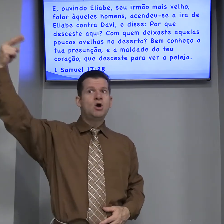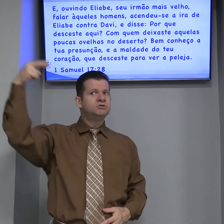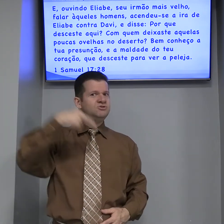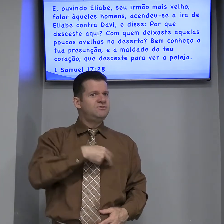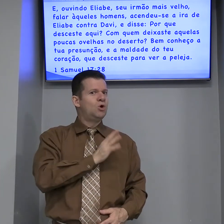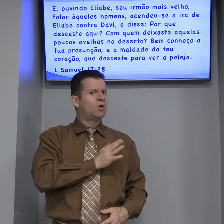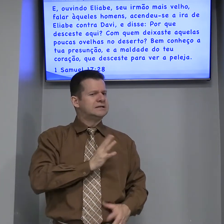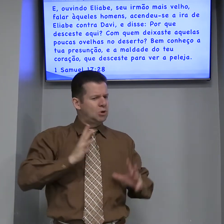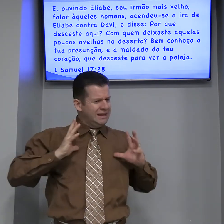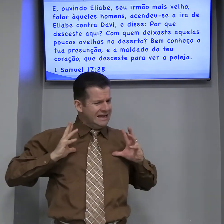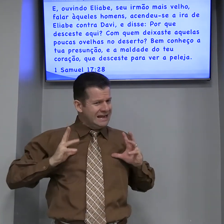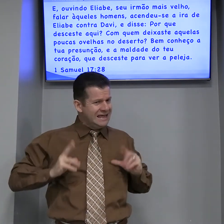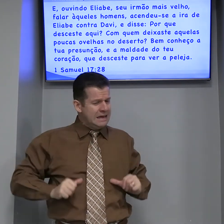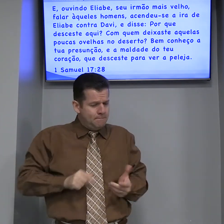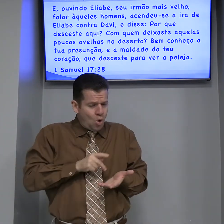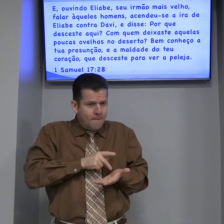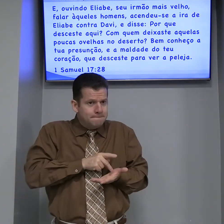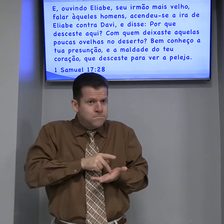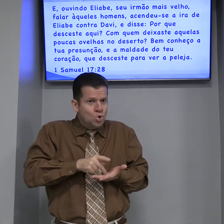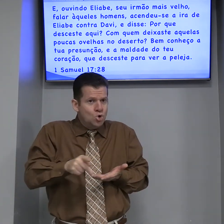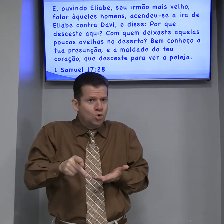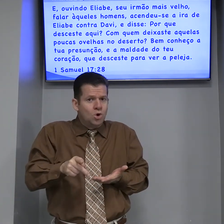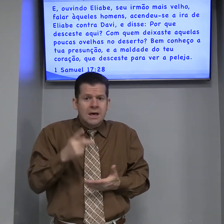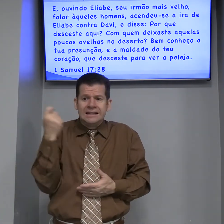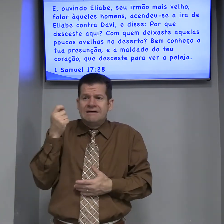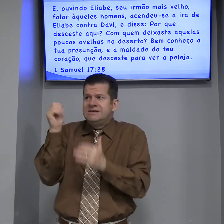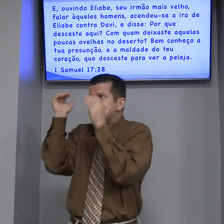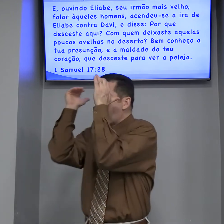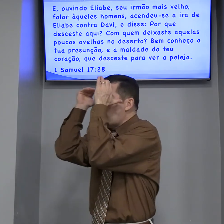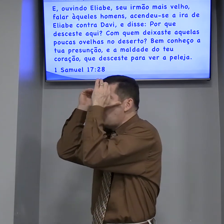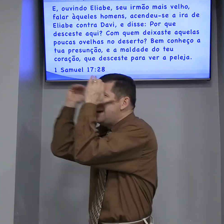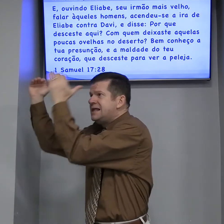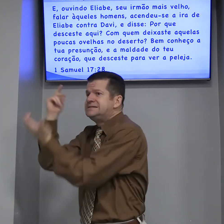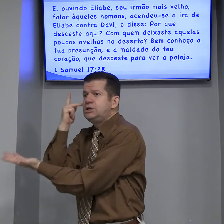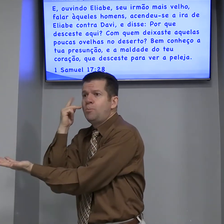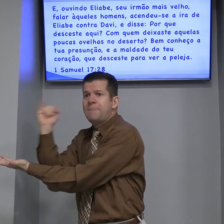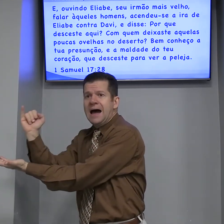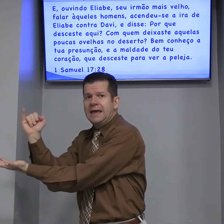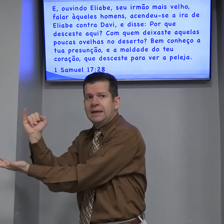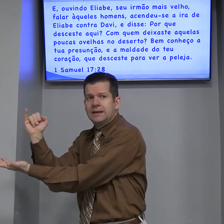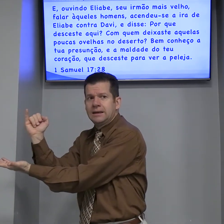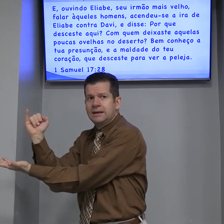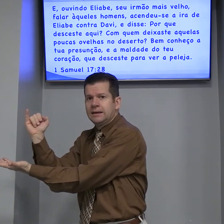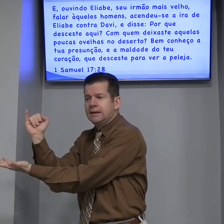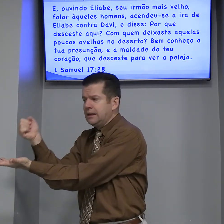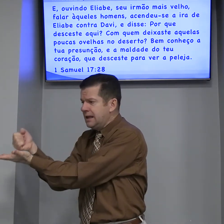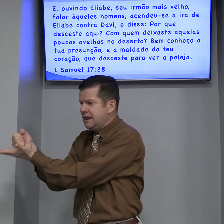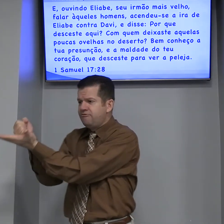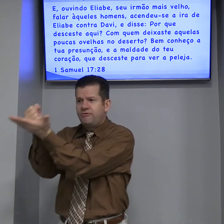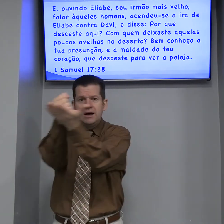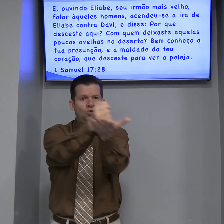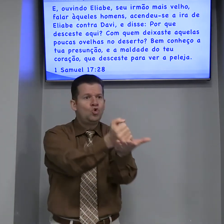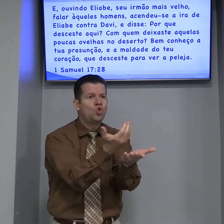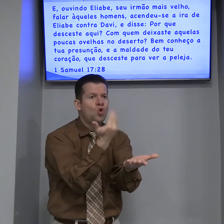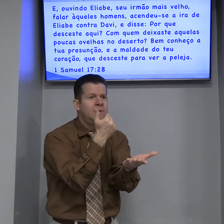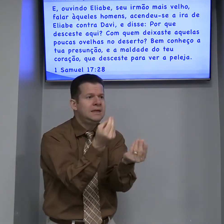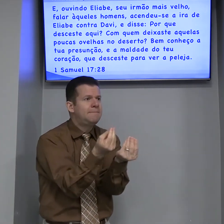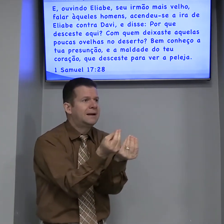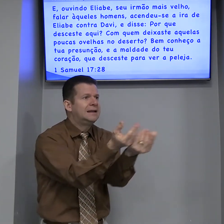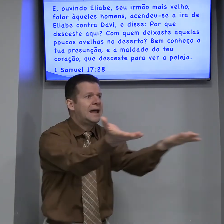Deus via o coração limpo, puro. Davi estava obedecendo o pai, levando comida para dar